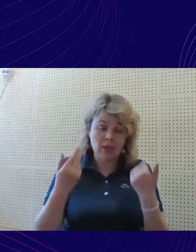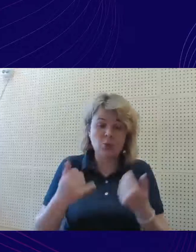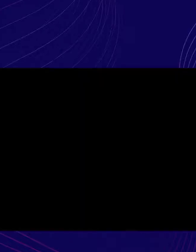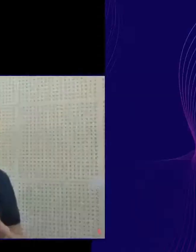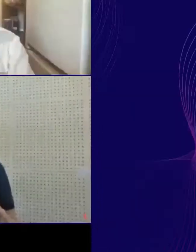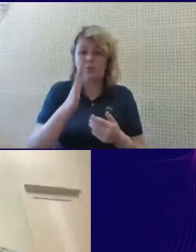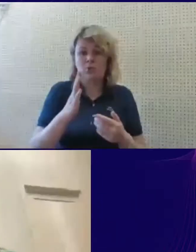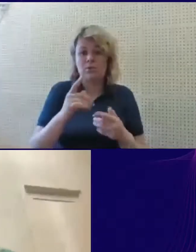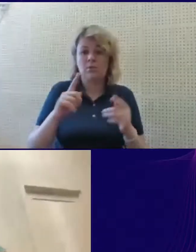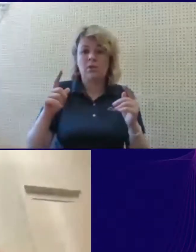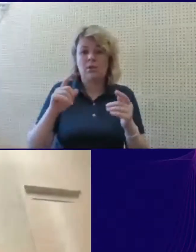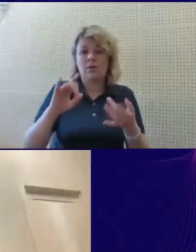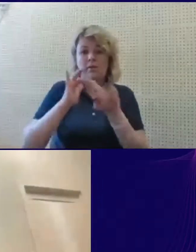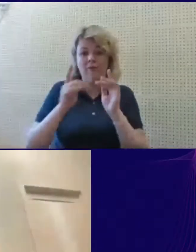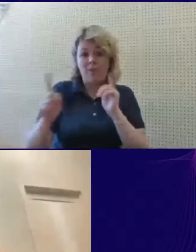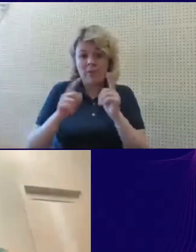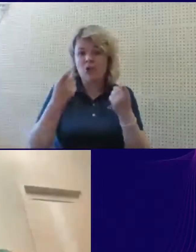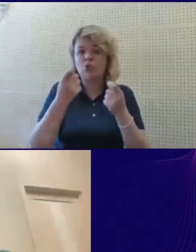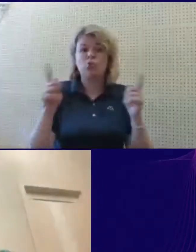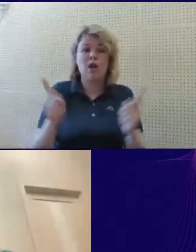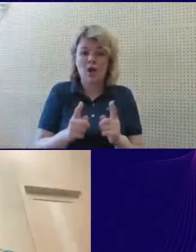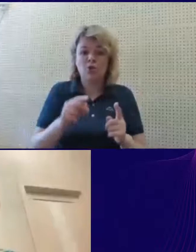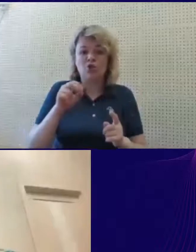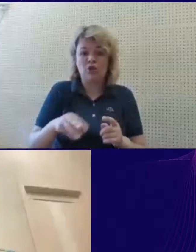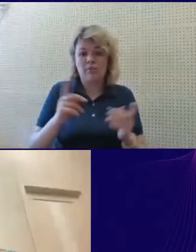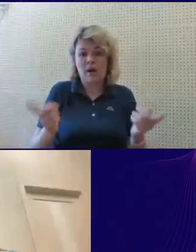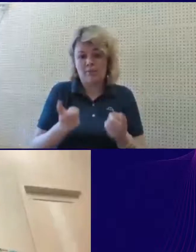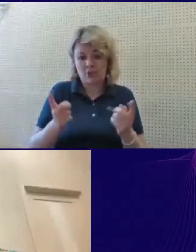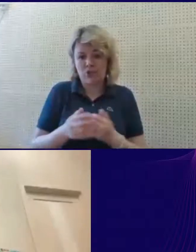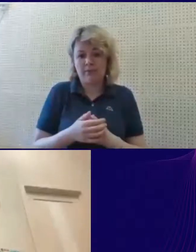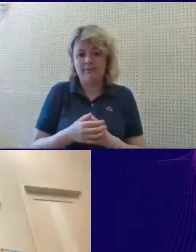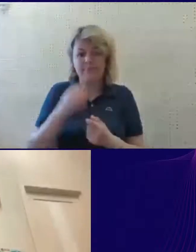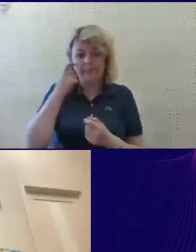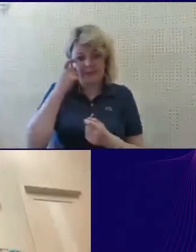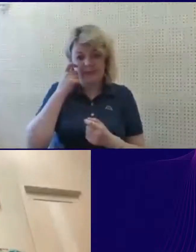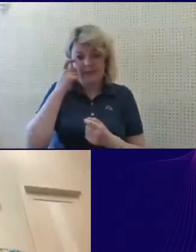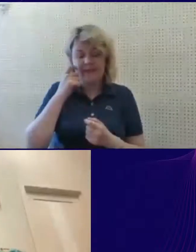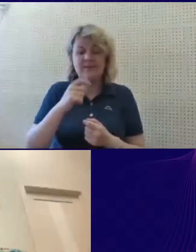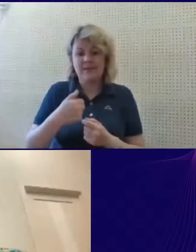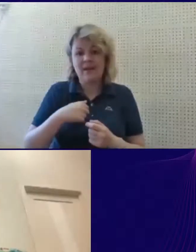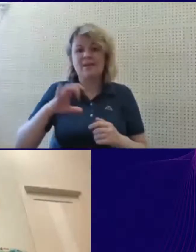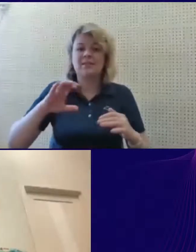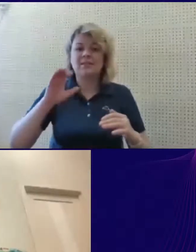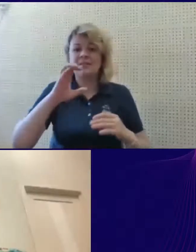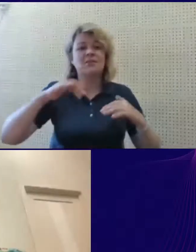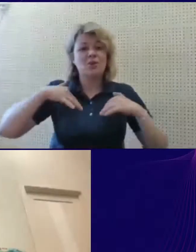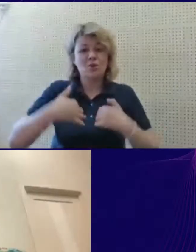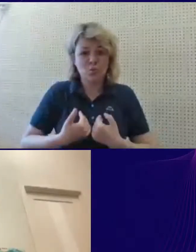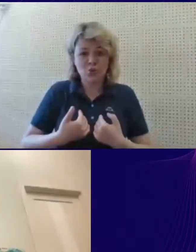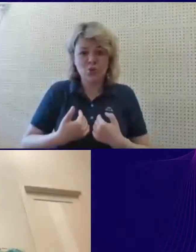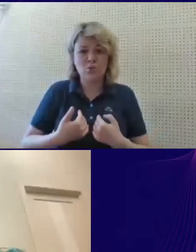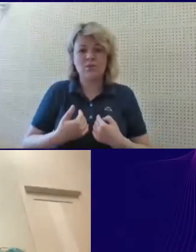чуть короче обычного вебинар. И я с грустью